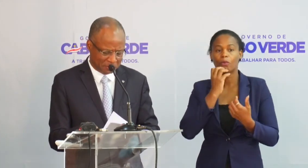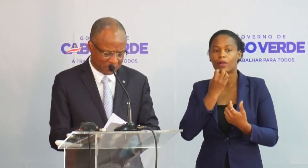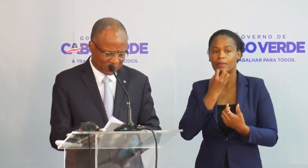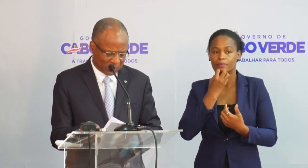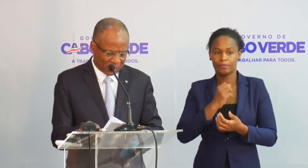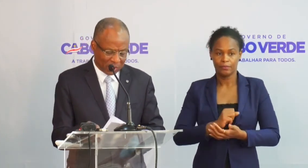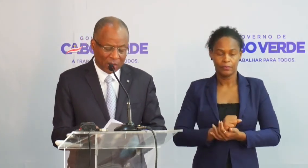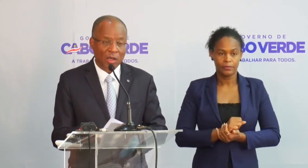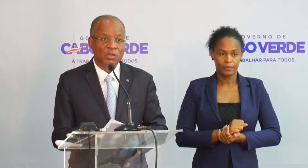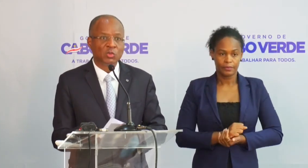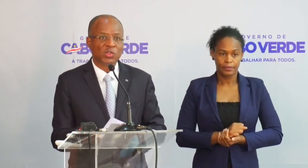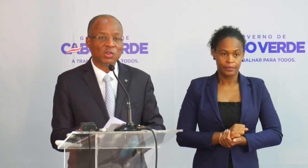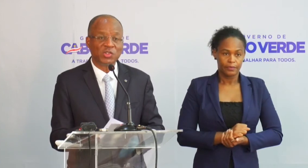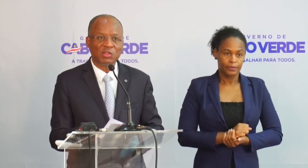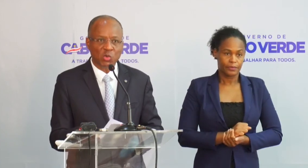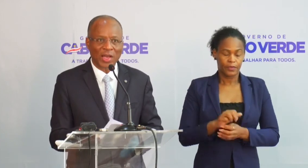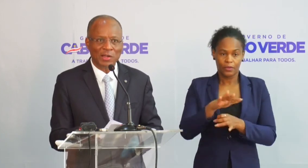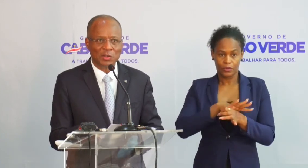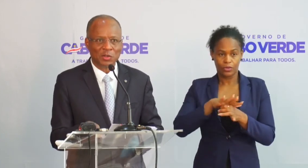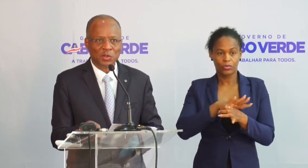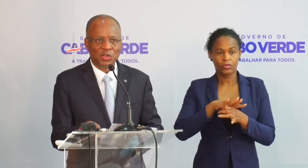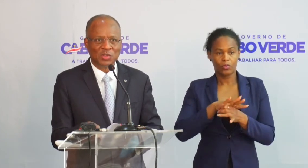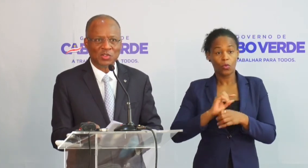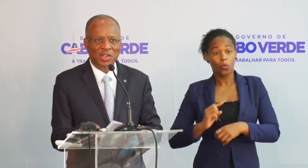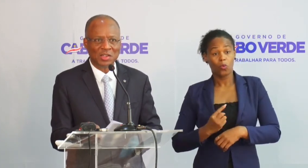Ucrânia. Situação excepcional